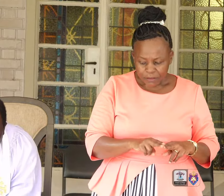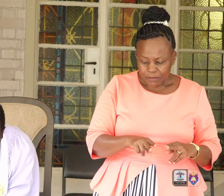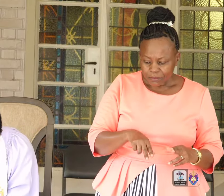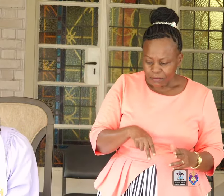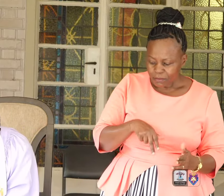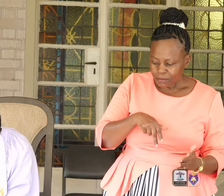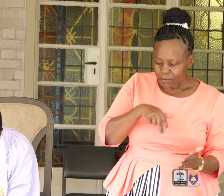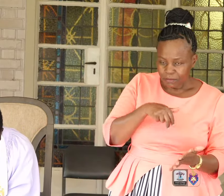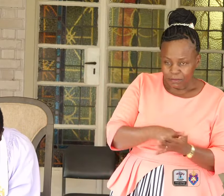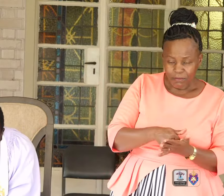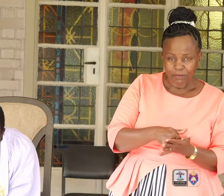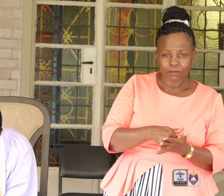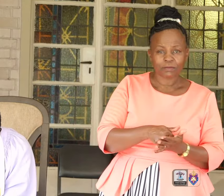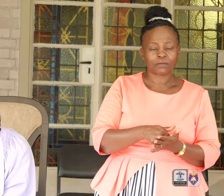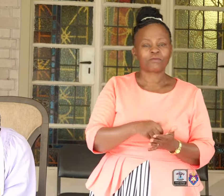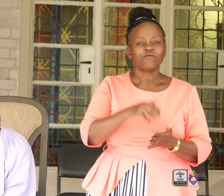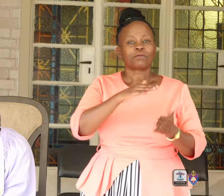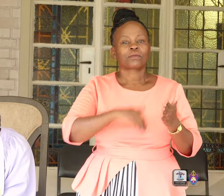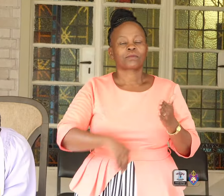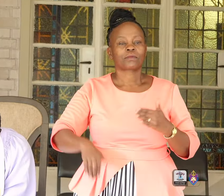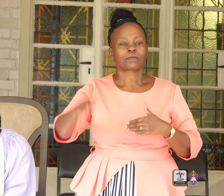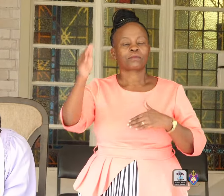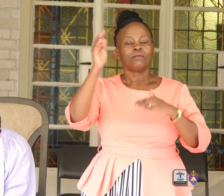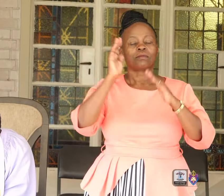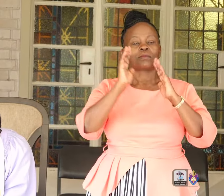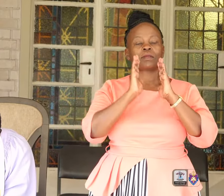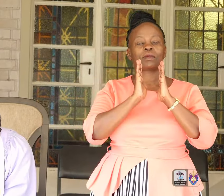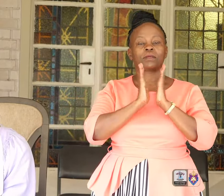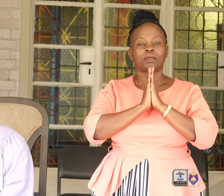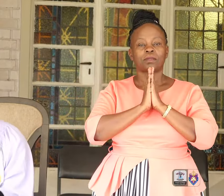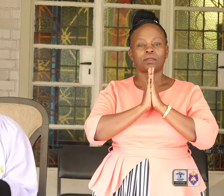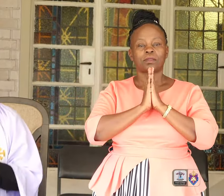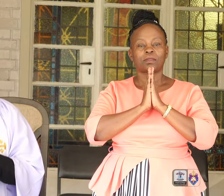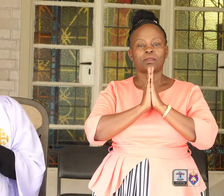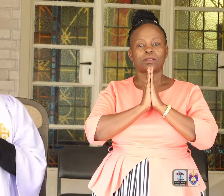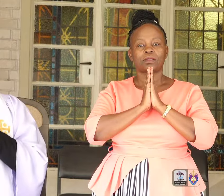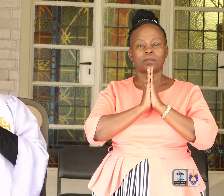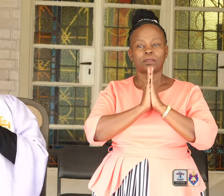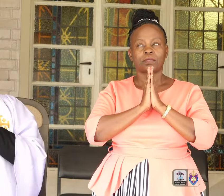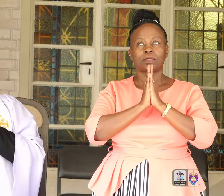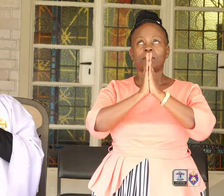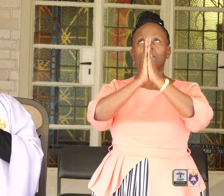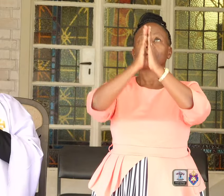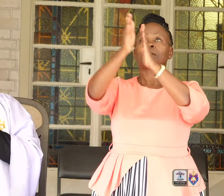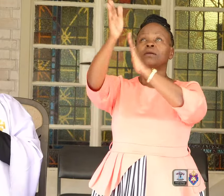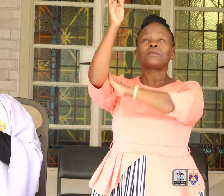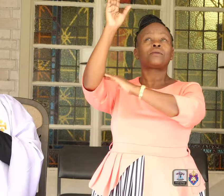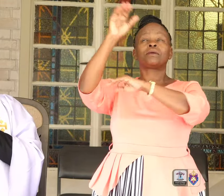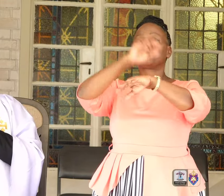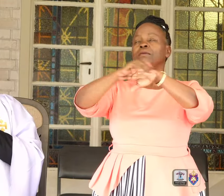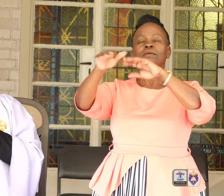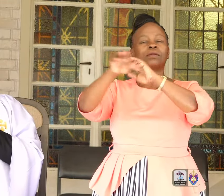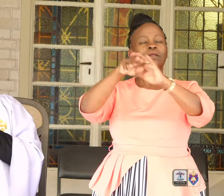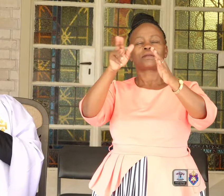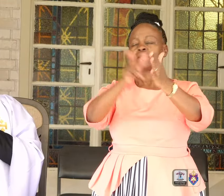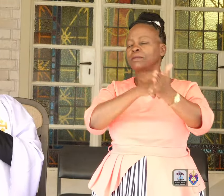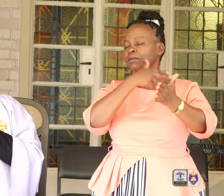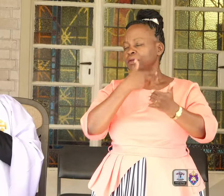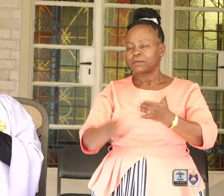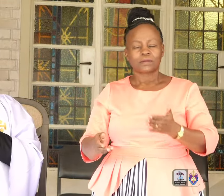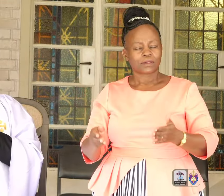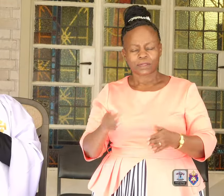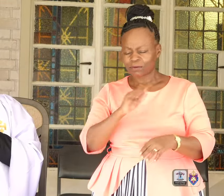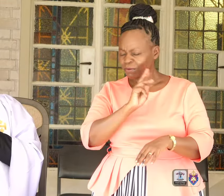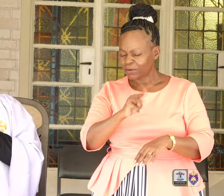okufukamira, ne tugenda maaso nga tusaba, tukaabirira Katonda oyo atalemwa era